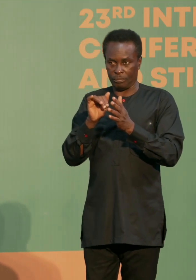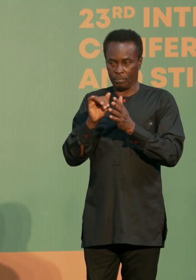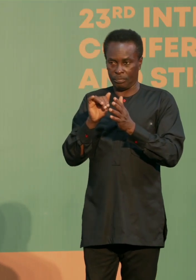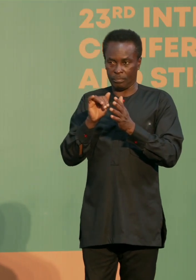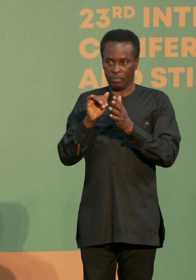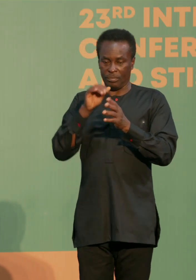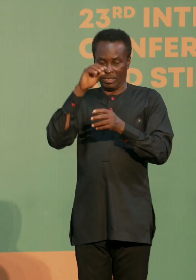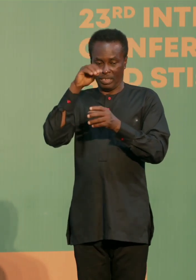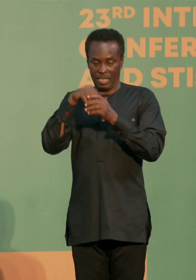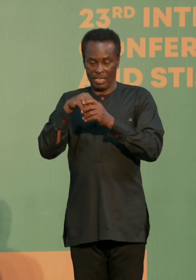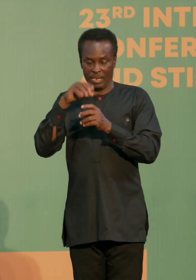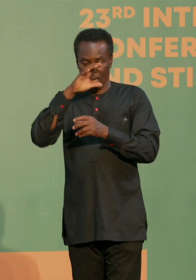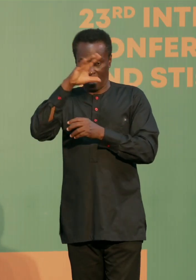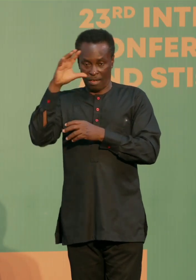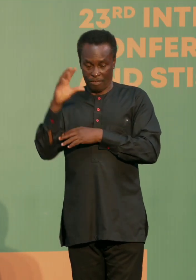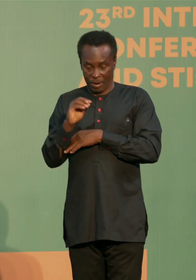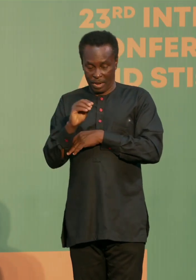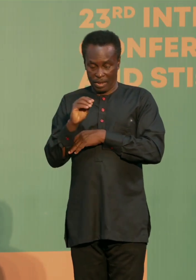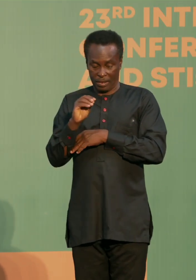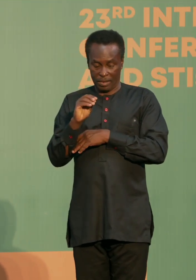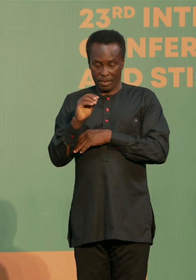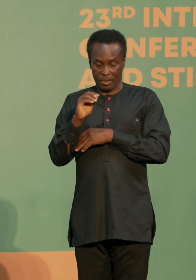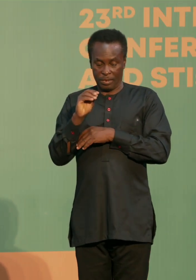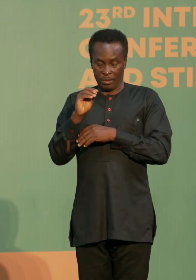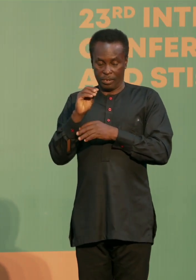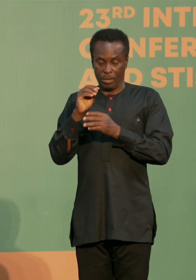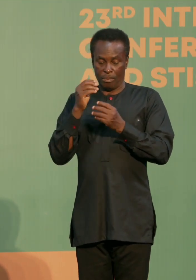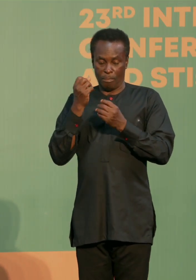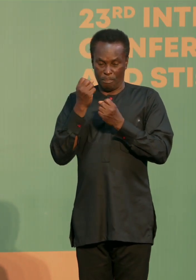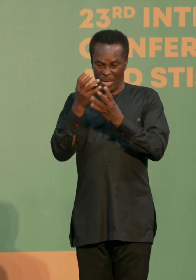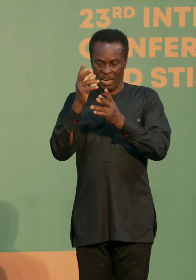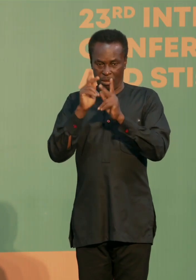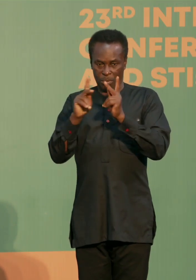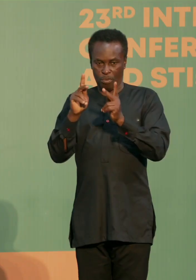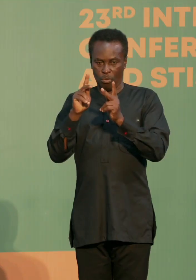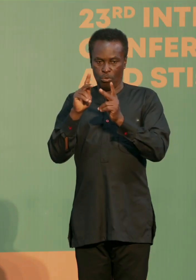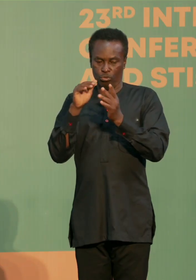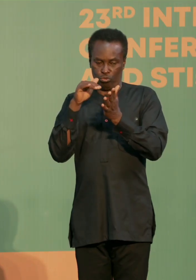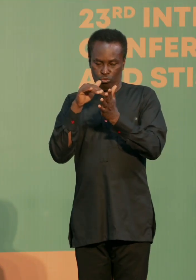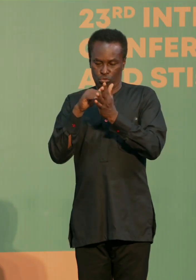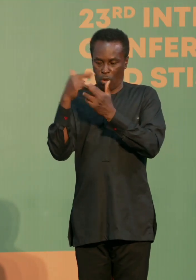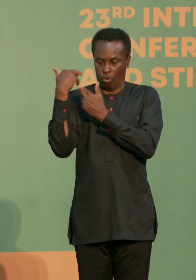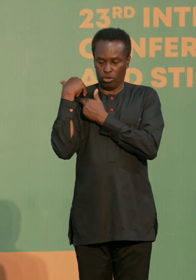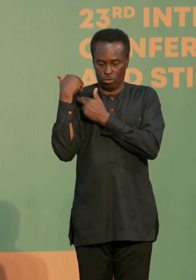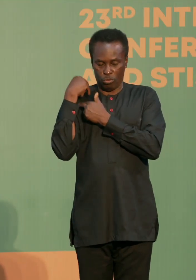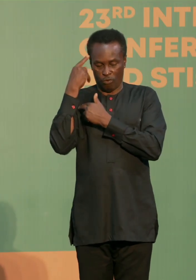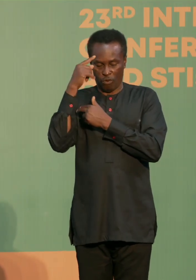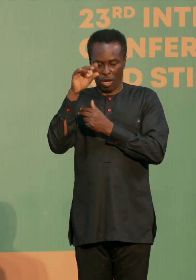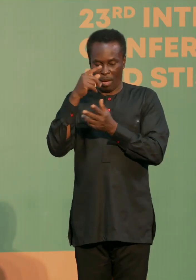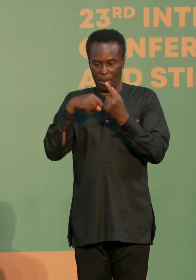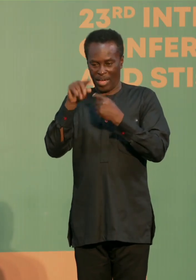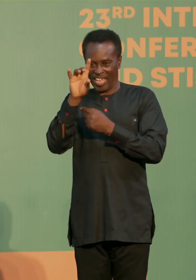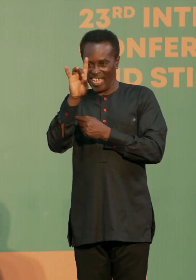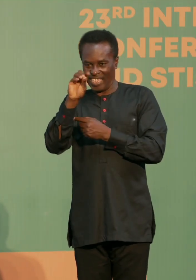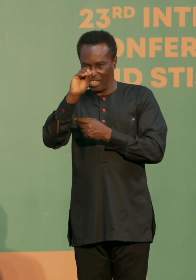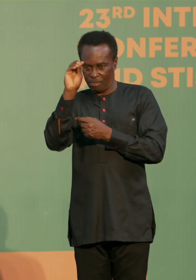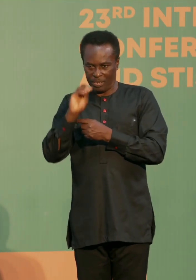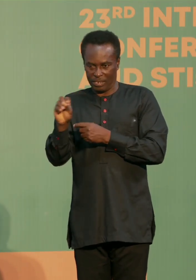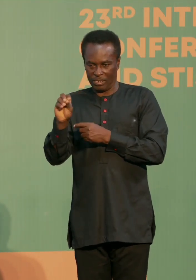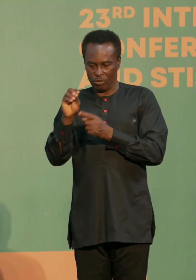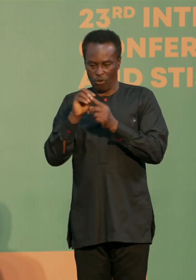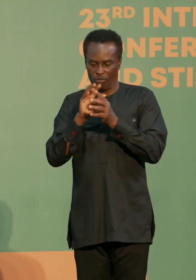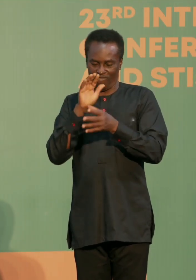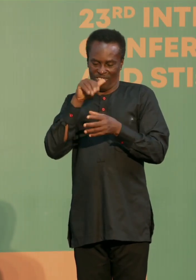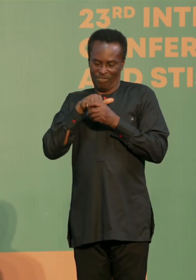En Afrique subsaharienne, ces IST sont responsables de plusieurs complications dont la stérilité, la